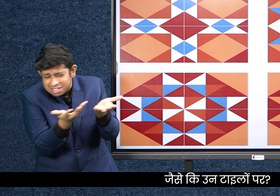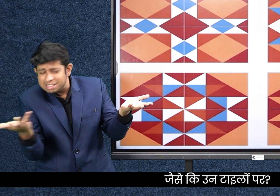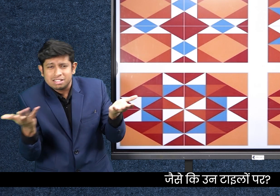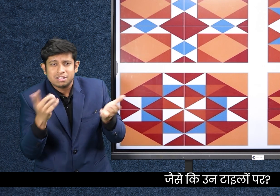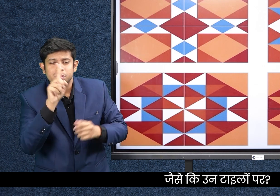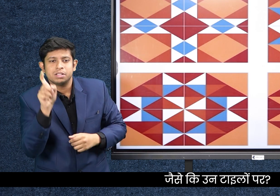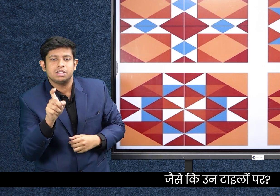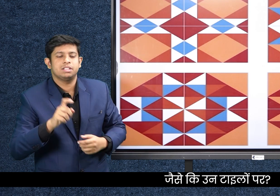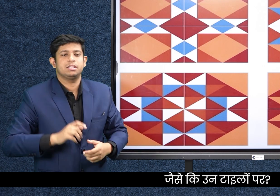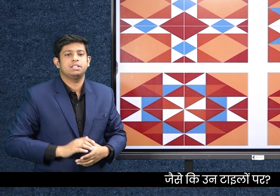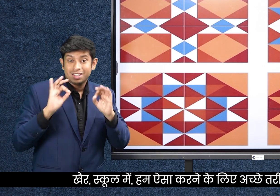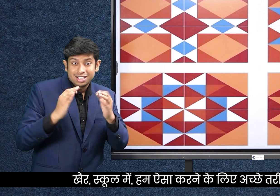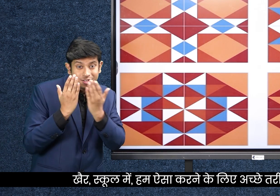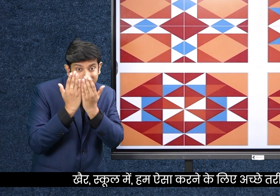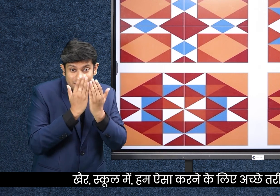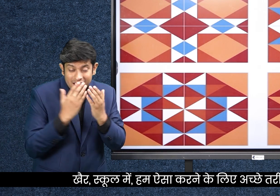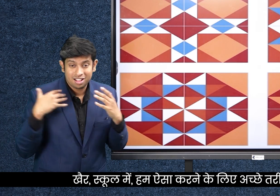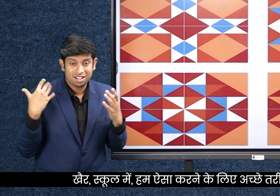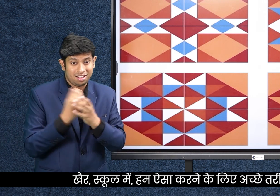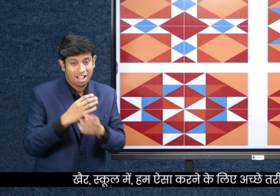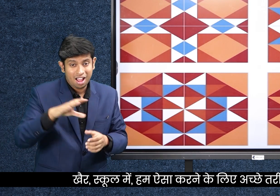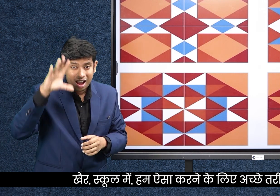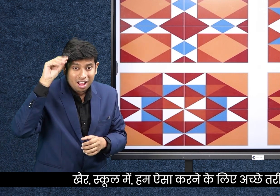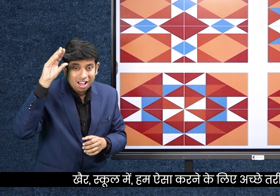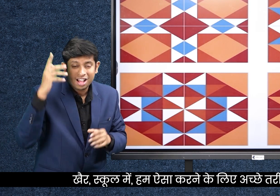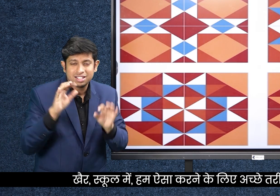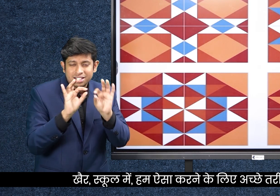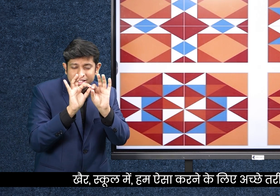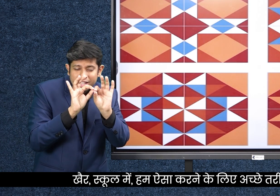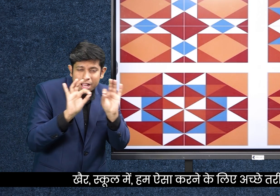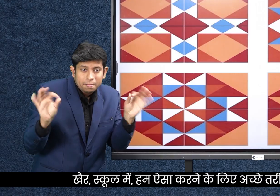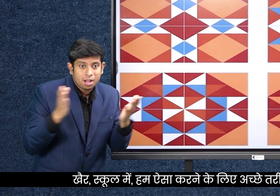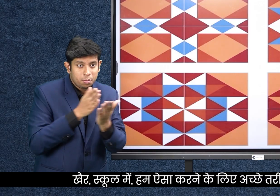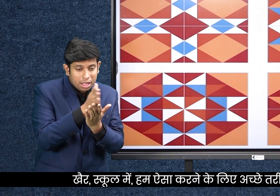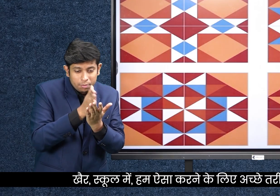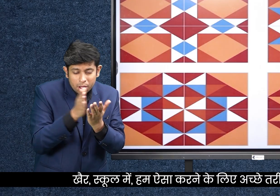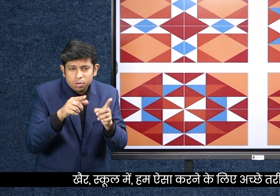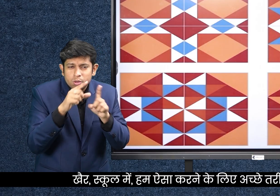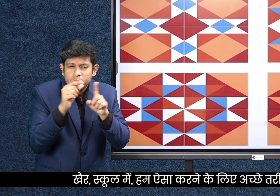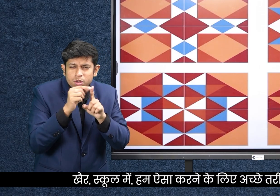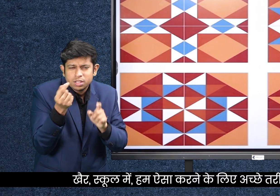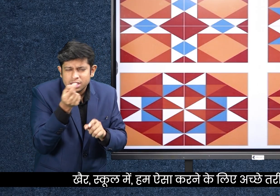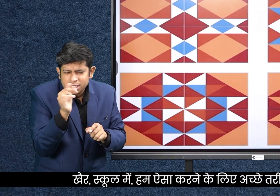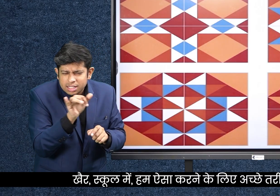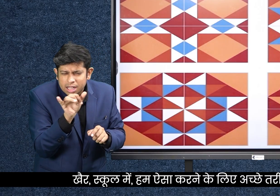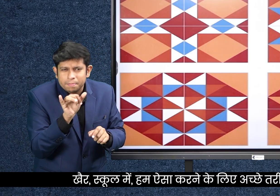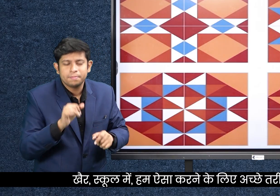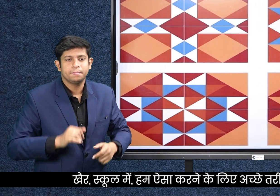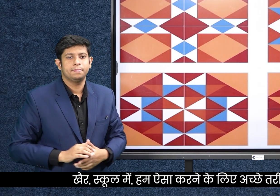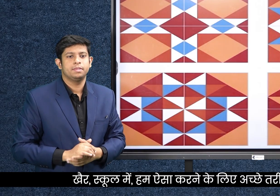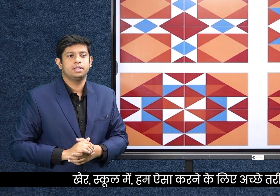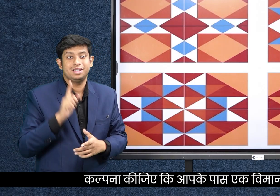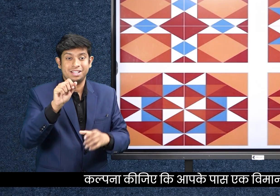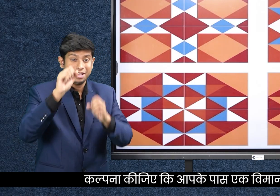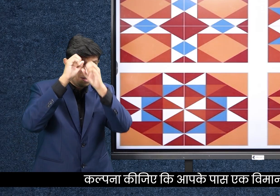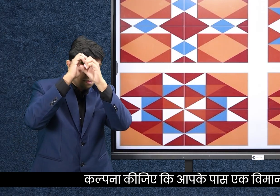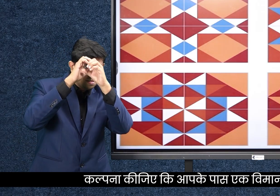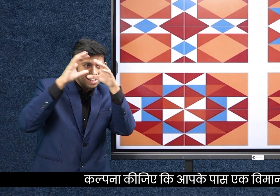पर? कौर स्कूल में हम ऐसा करने के लिए अच्छे तरीके सीखते हैं। कल्पना कीजिए